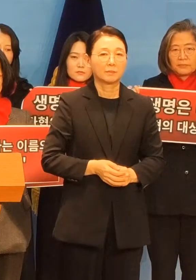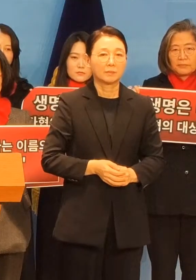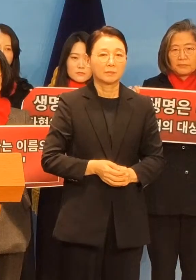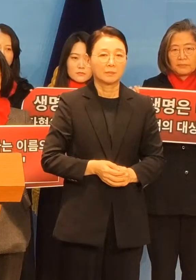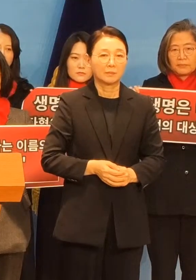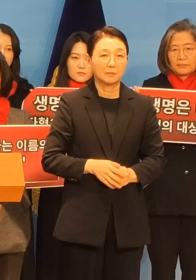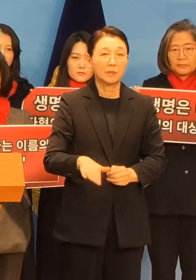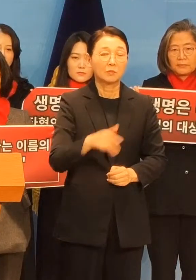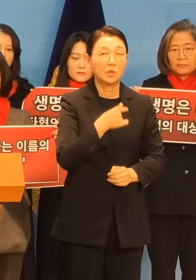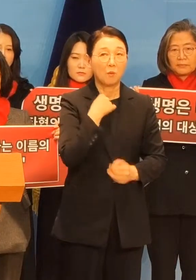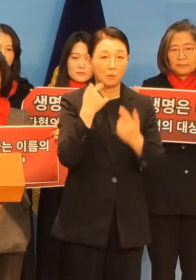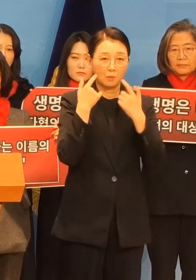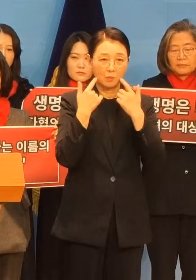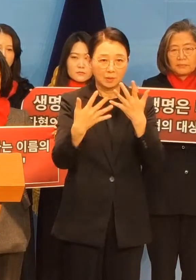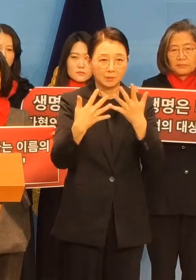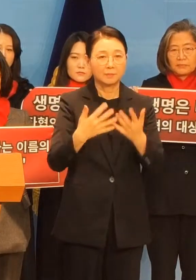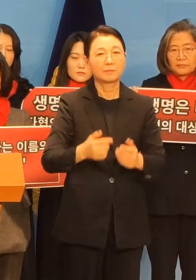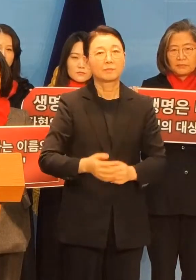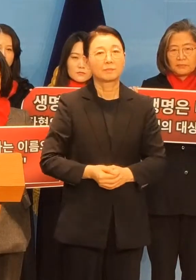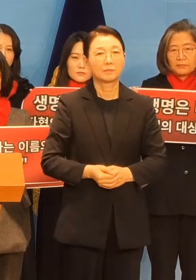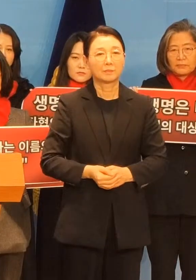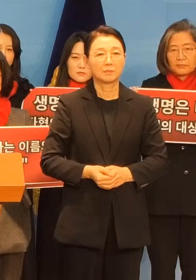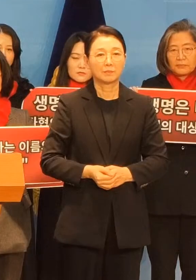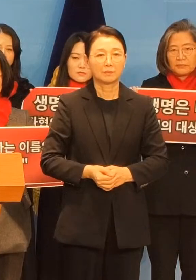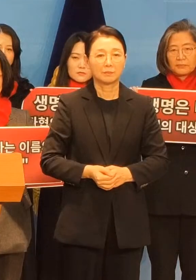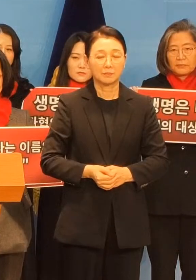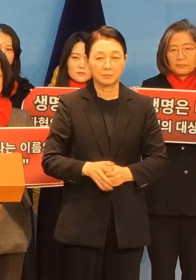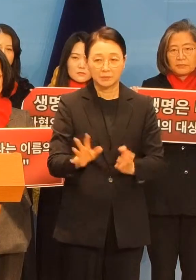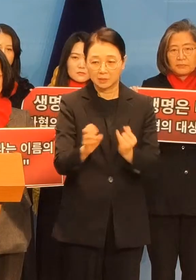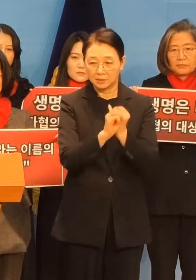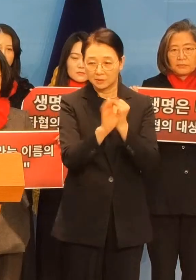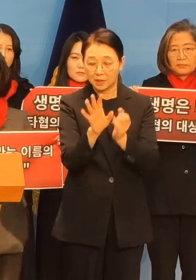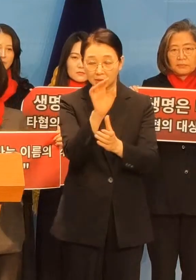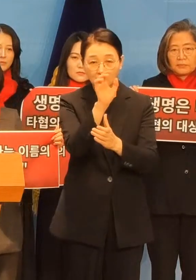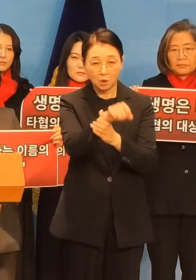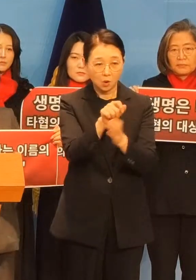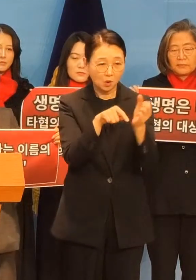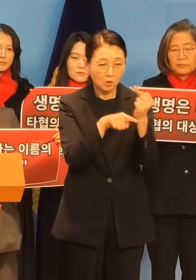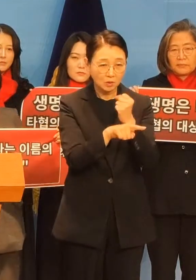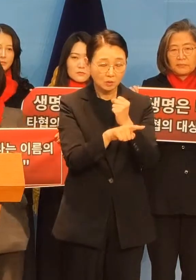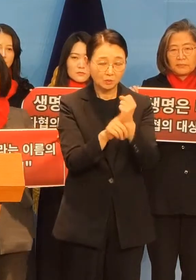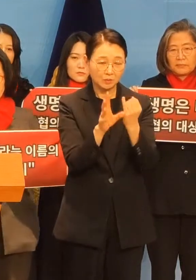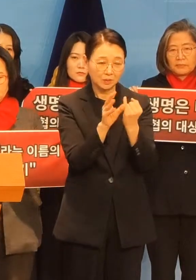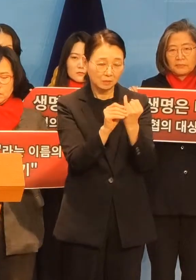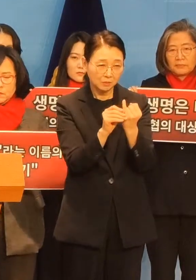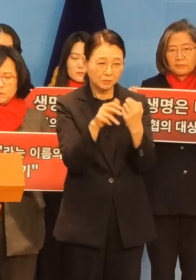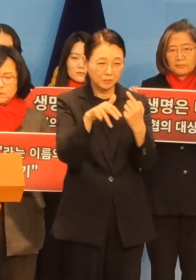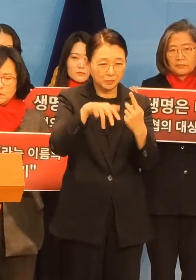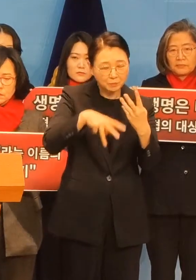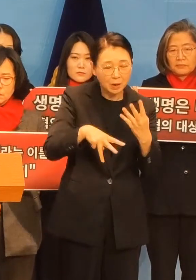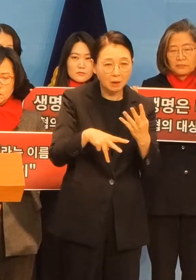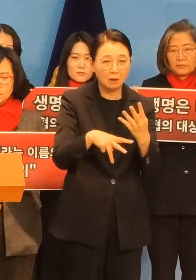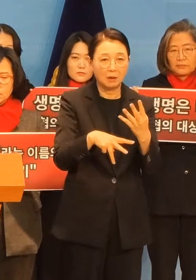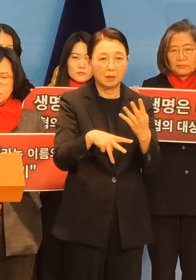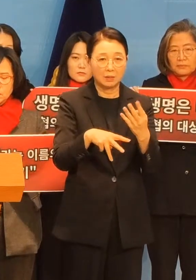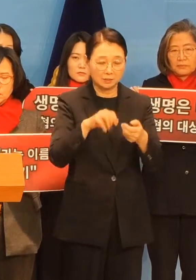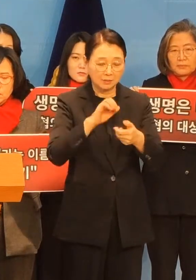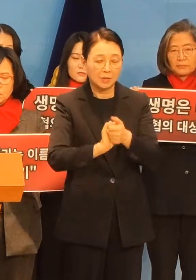우리의 요구는 명확하다. 낙태 허용 사유와 임신 주수 제한을 법에